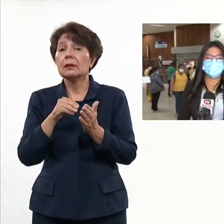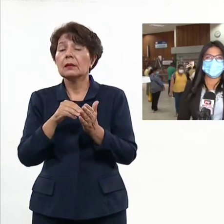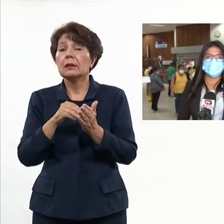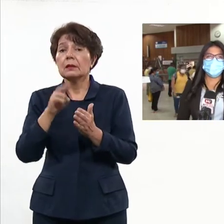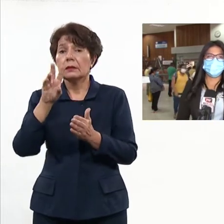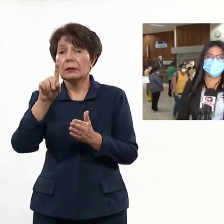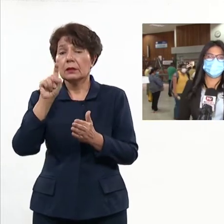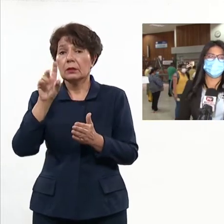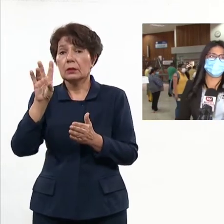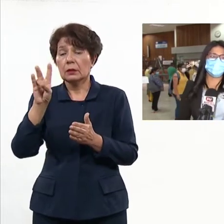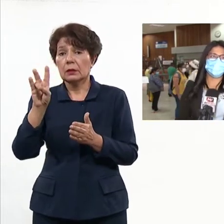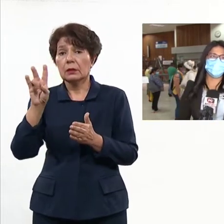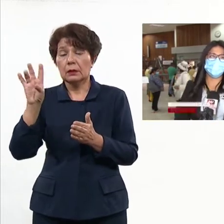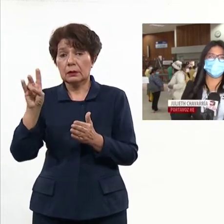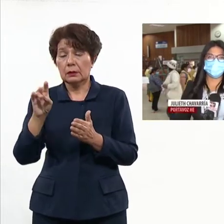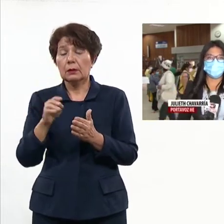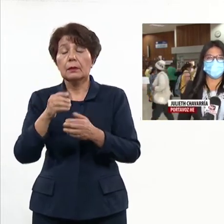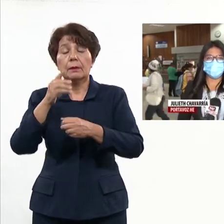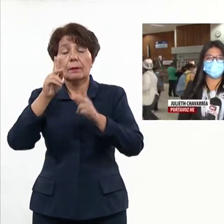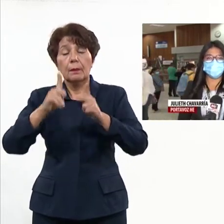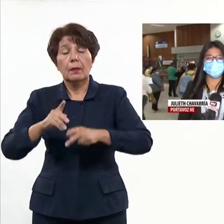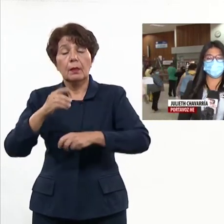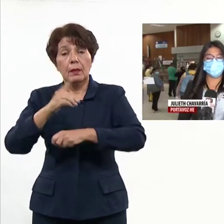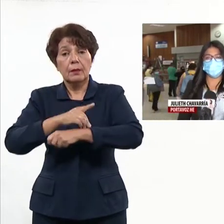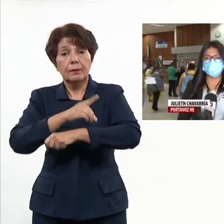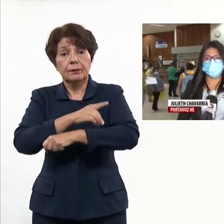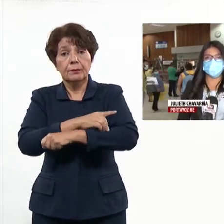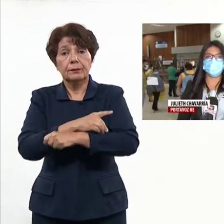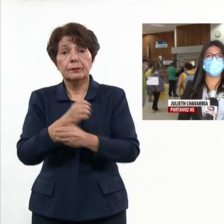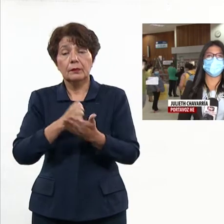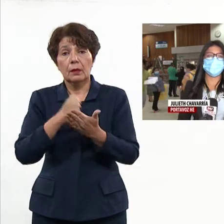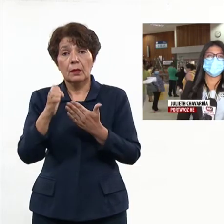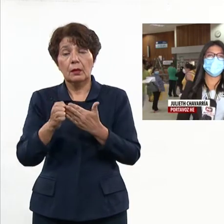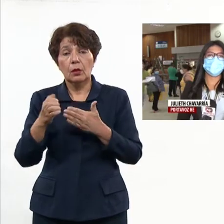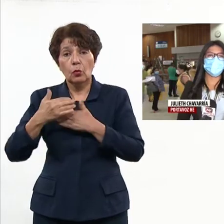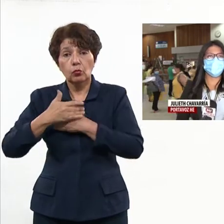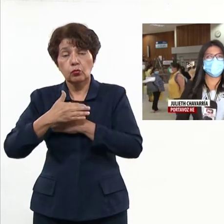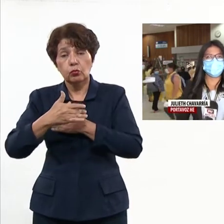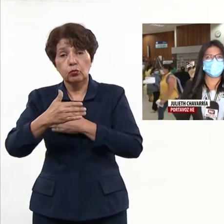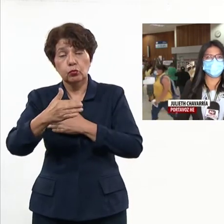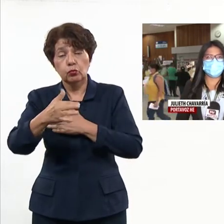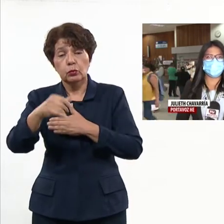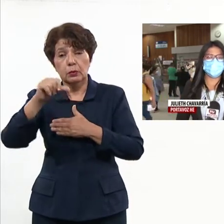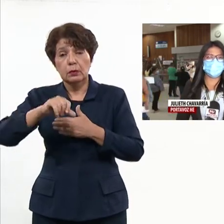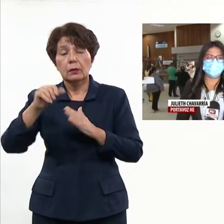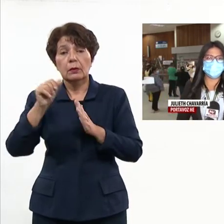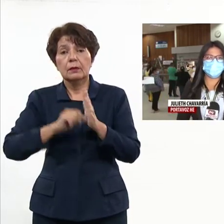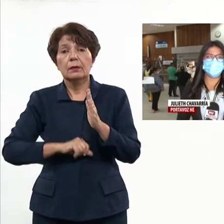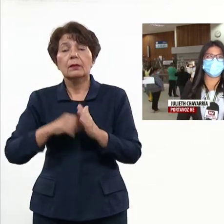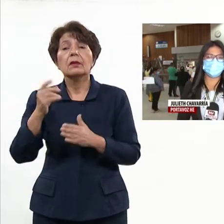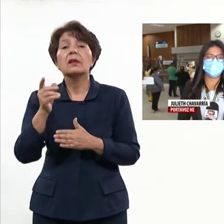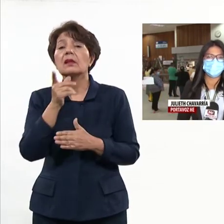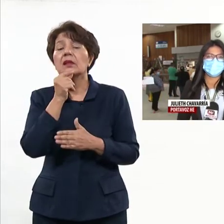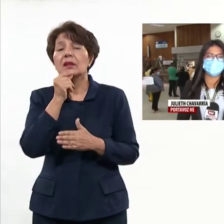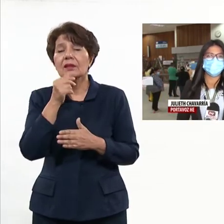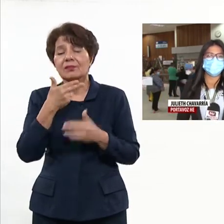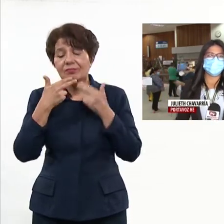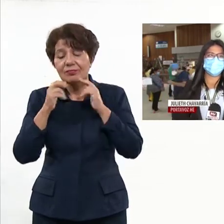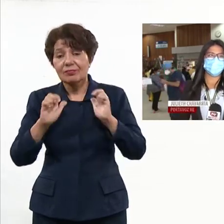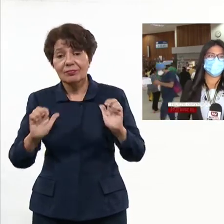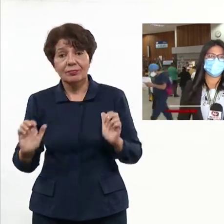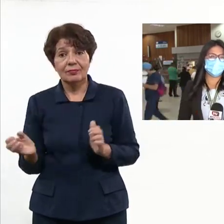de dengue que estos se han atendido desde enero a la fecha teniendo siempre una mayor incidencia a la población infantil